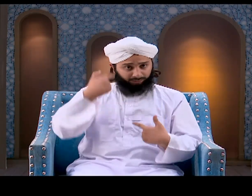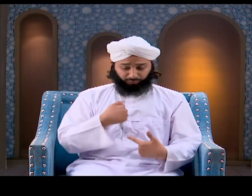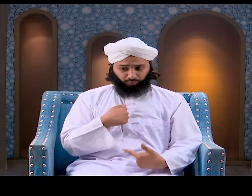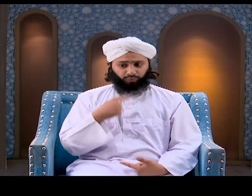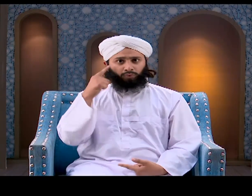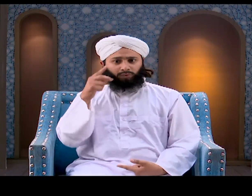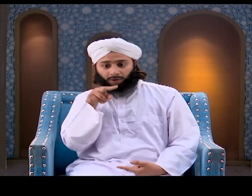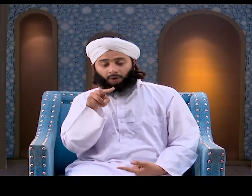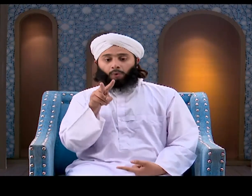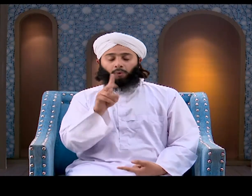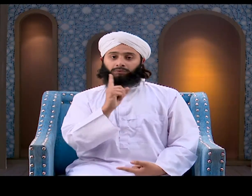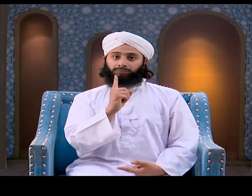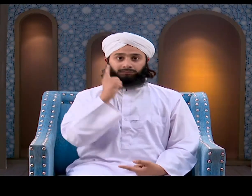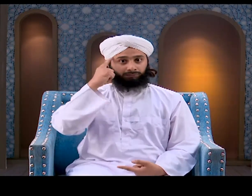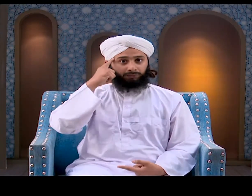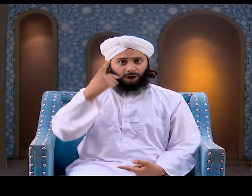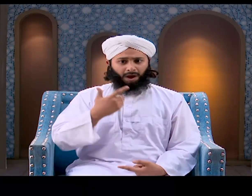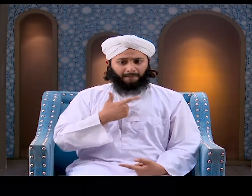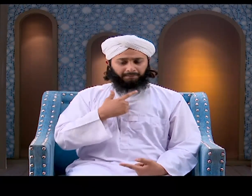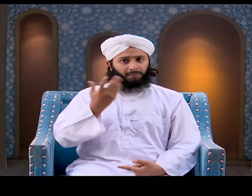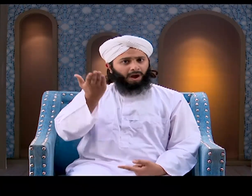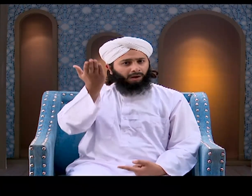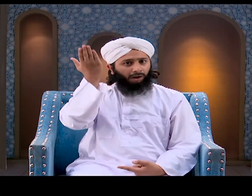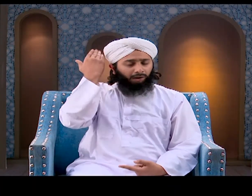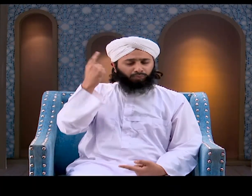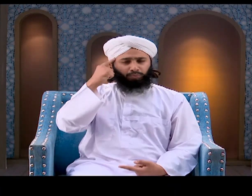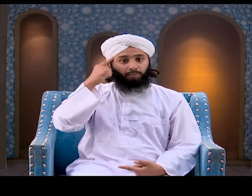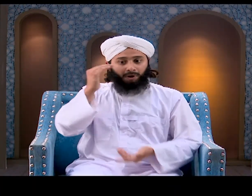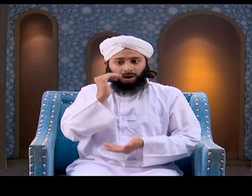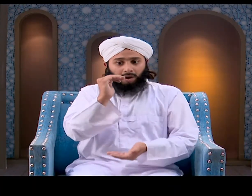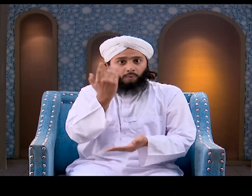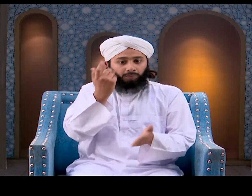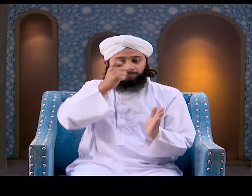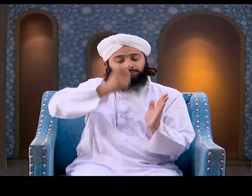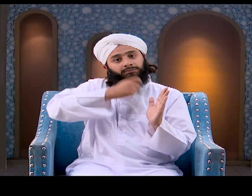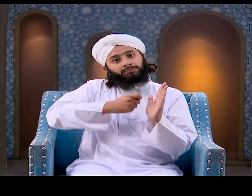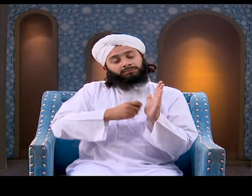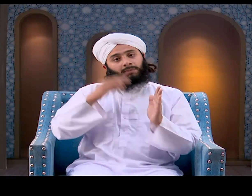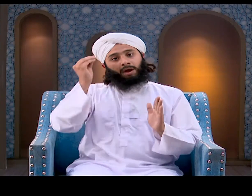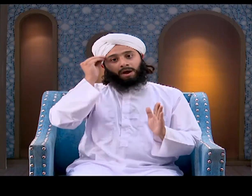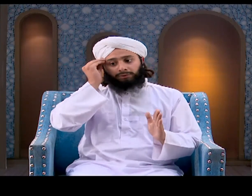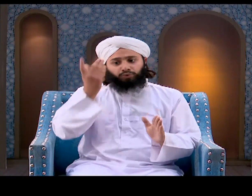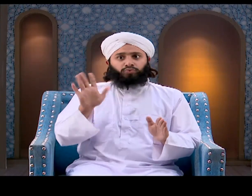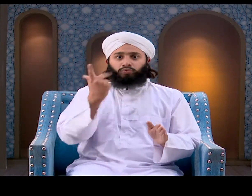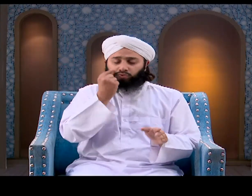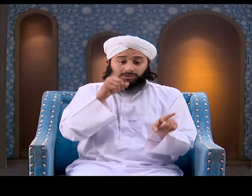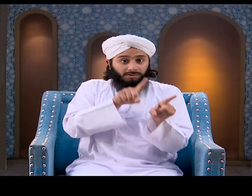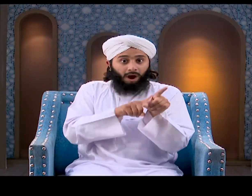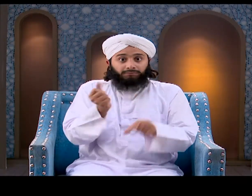حقیقتاً دیکھا جائے تو ہماری موت کا وقت ہماری پیدائش سے بھی پہلے کا مقرر ہے۔ کس کو کس سال، کس مہینے، کس